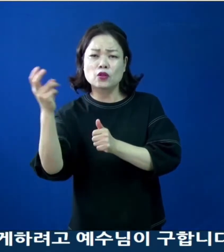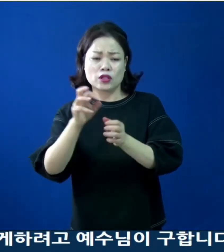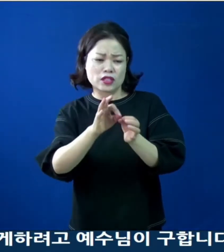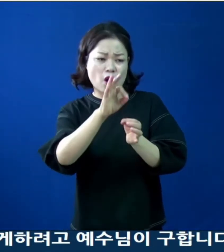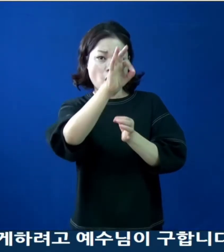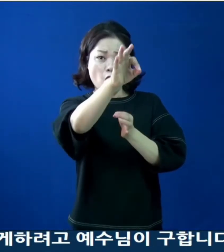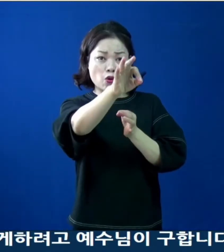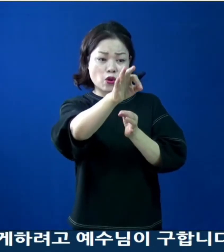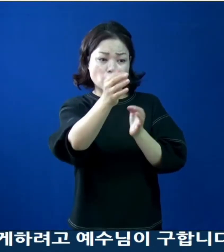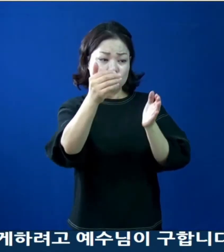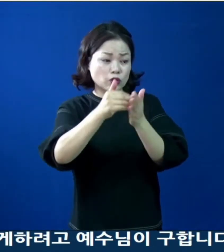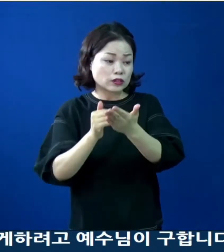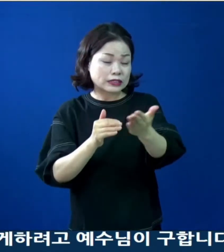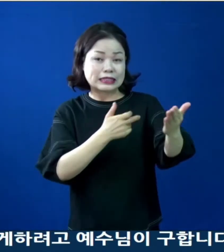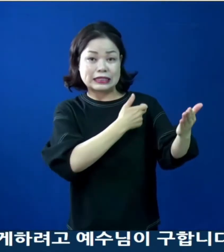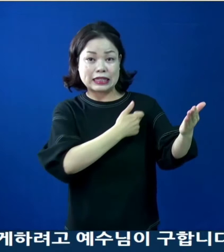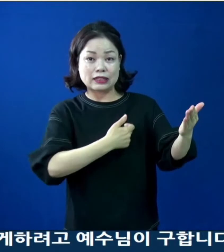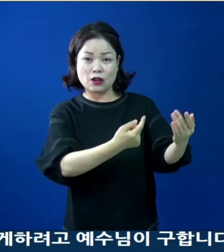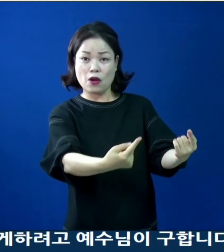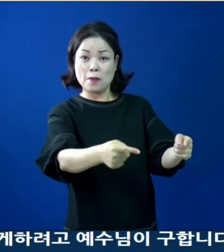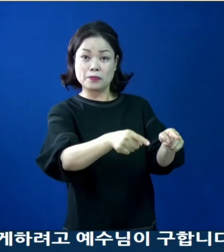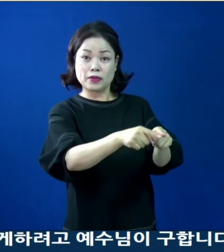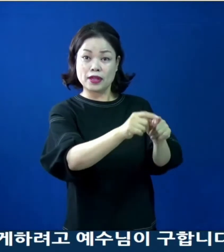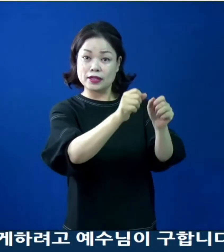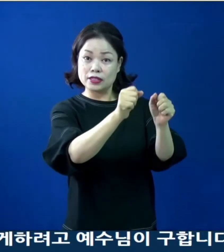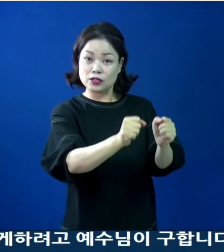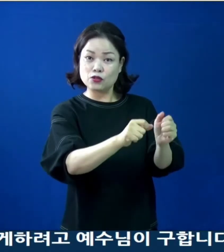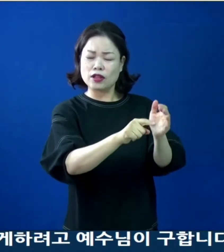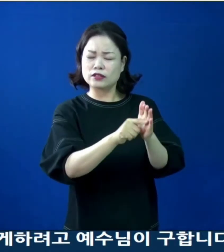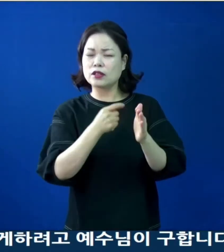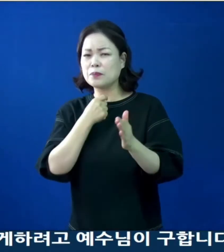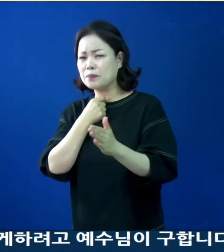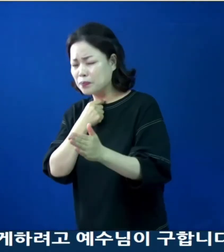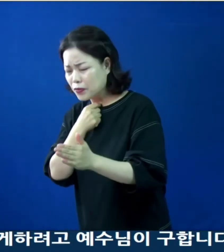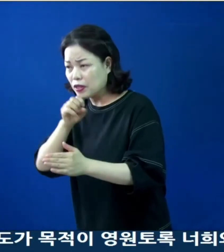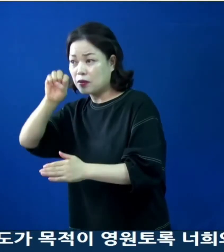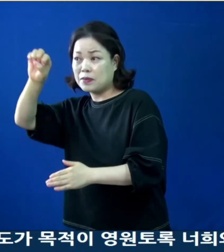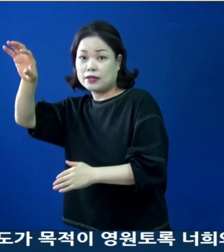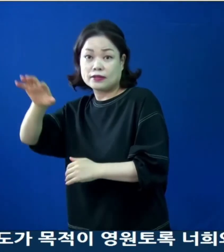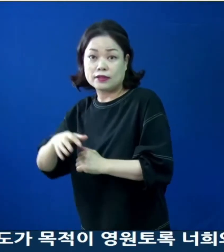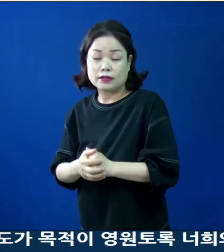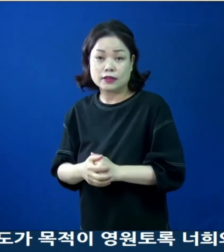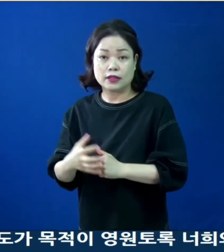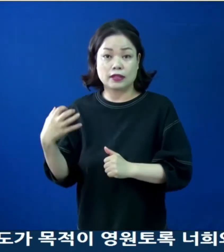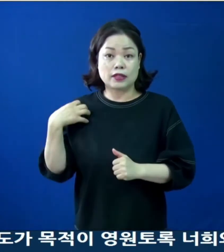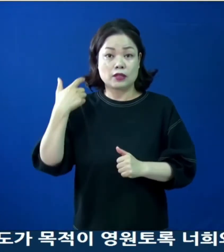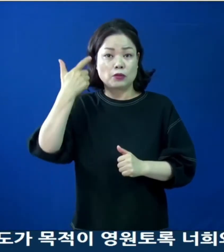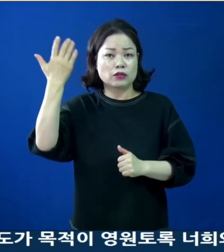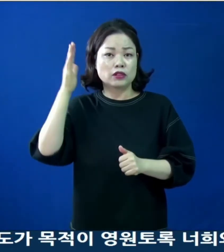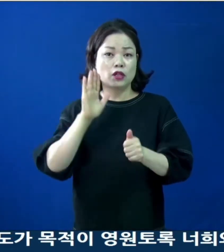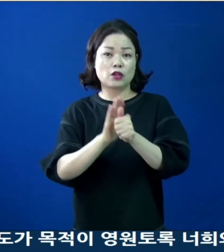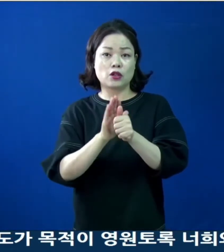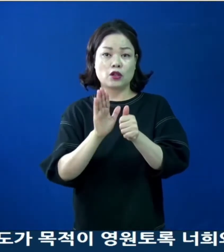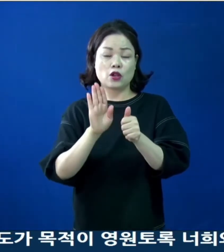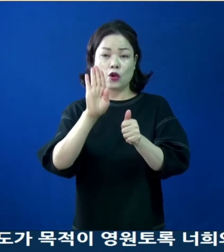영원토록 제자들 너희와 함께 있게 하려고 구한다고 설명하고 있습니다. 담임 목사님이 예전에